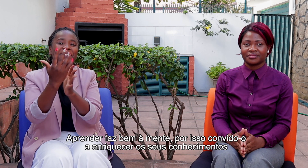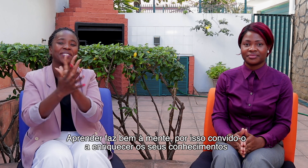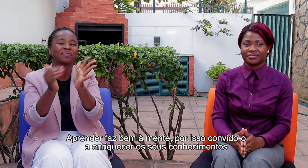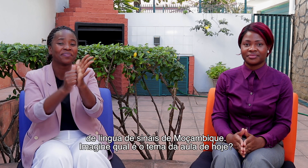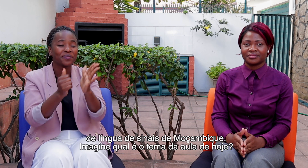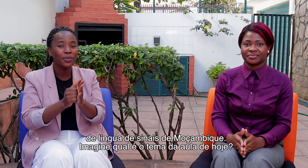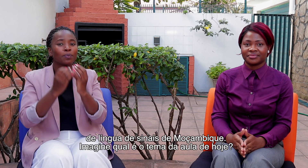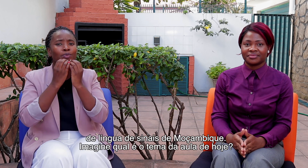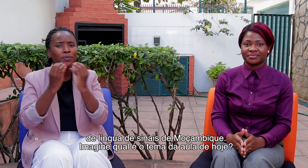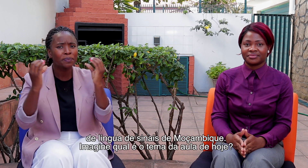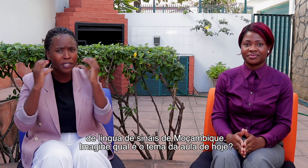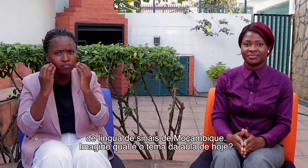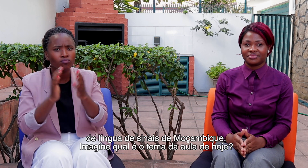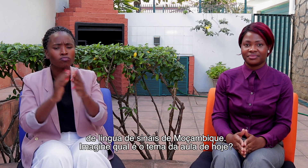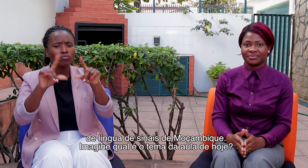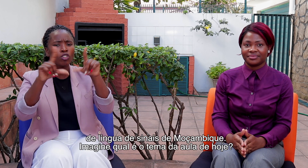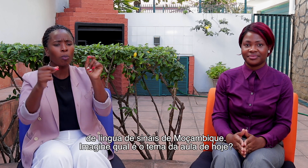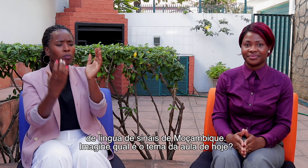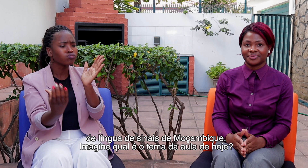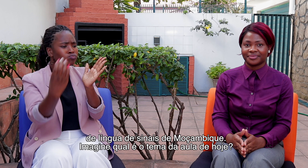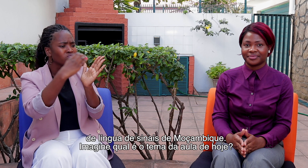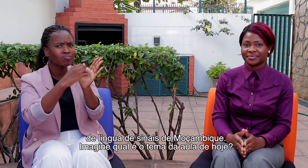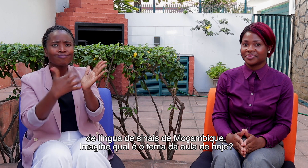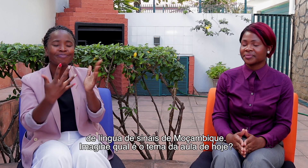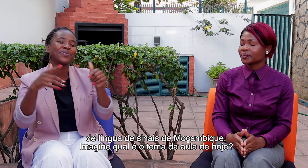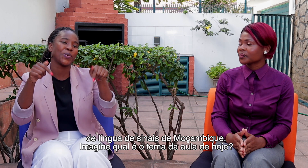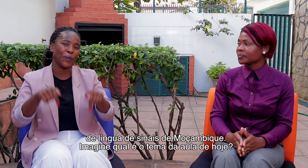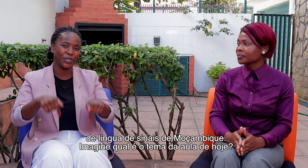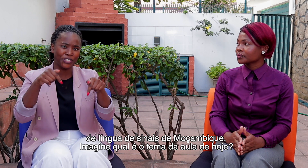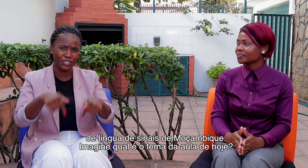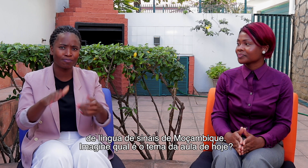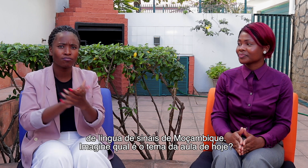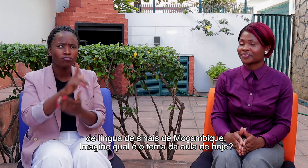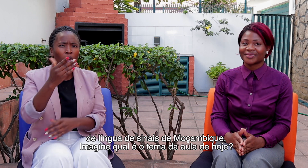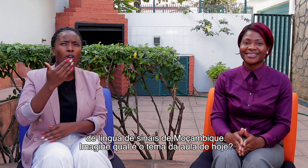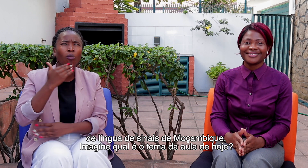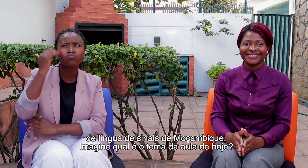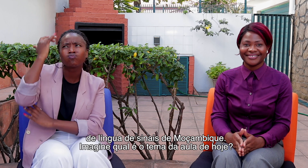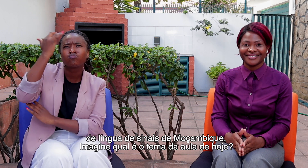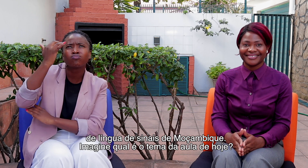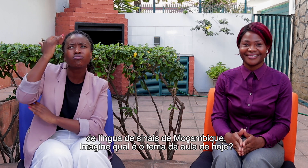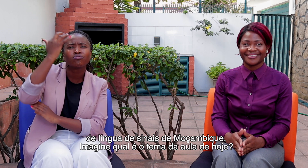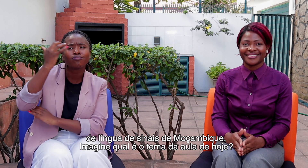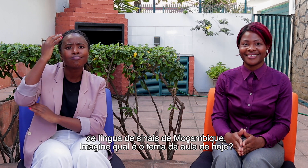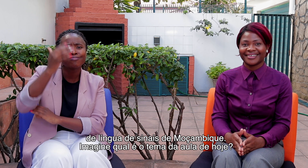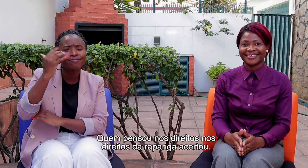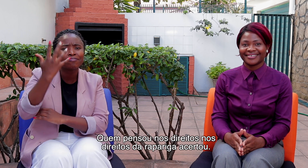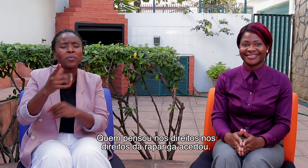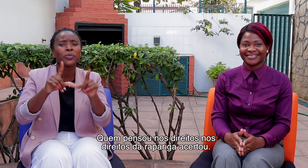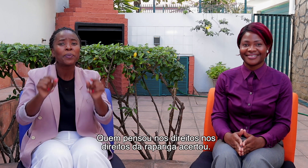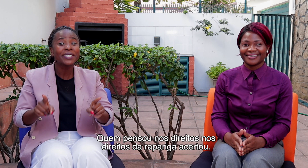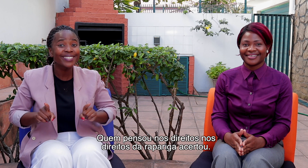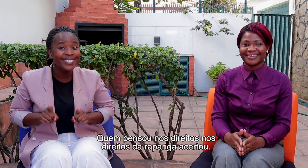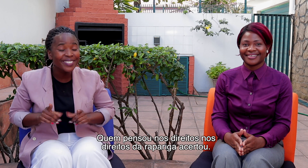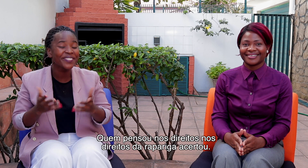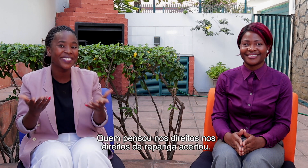isso convido-o a enriquecer os seus conhecimentos de língua de sinais de Moçambique. Imagine qual é o tema da aula de hoje.